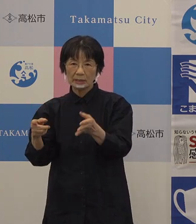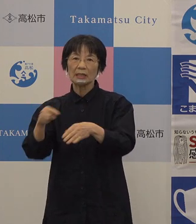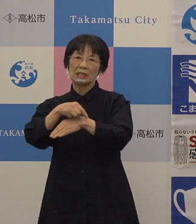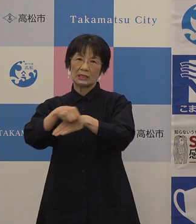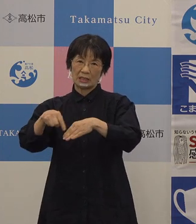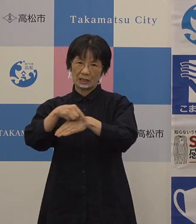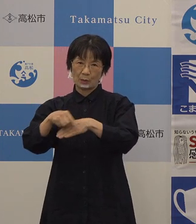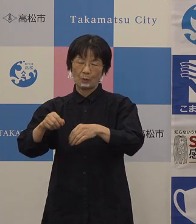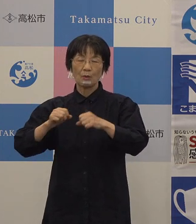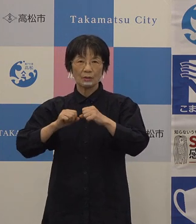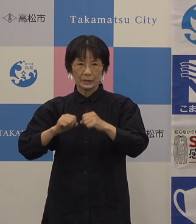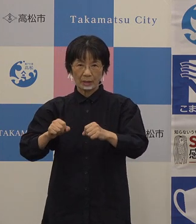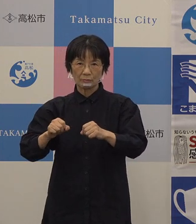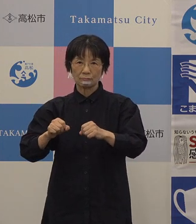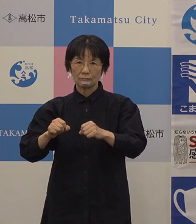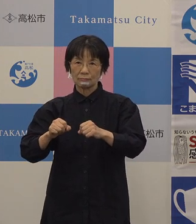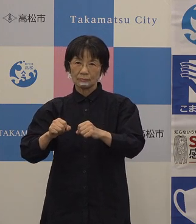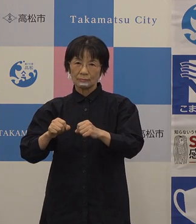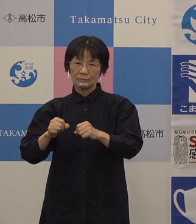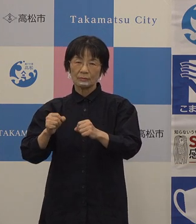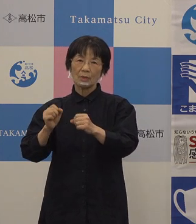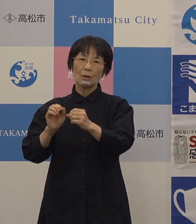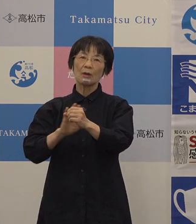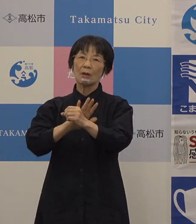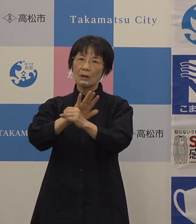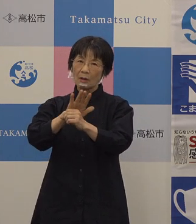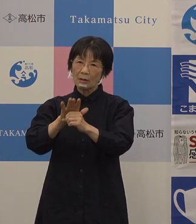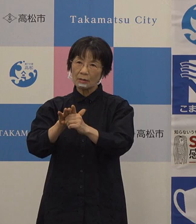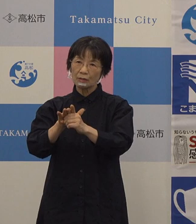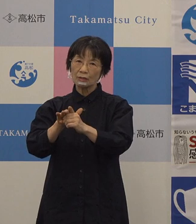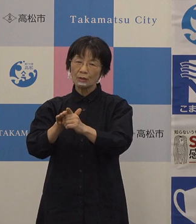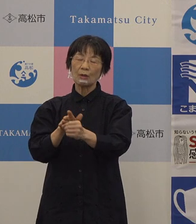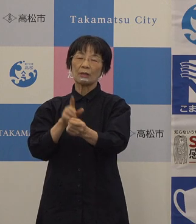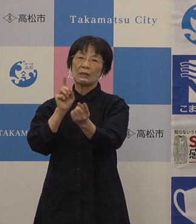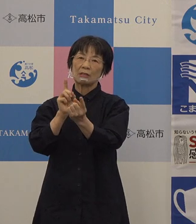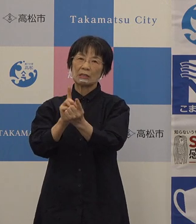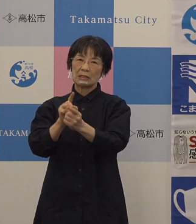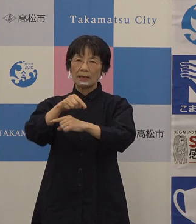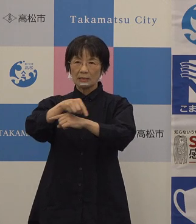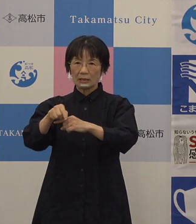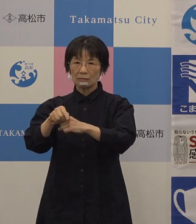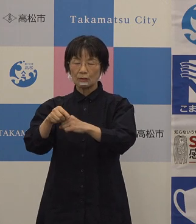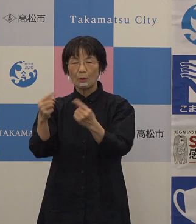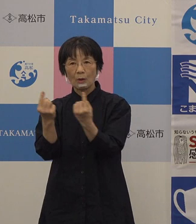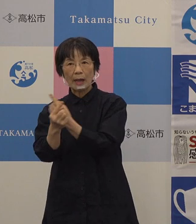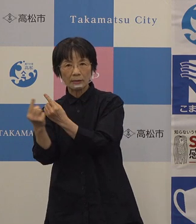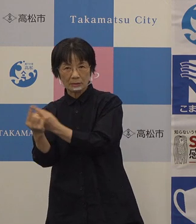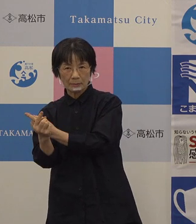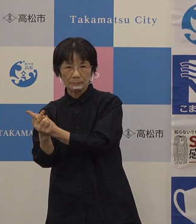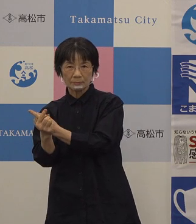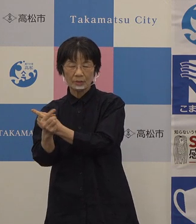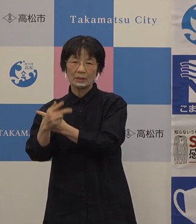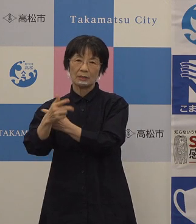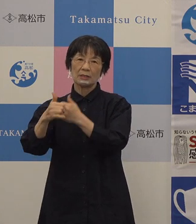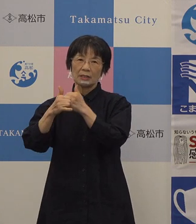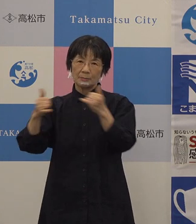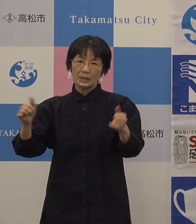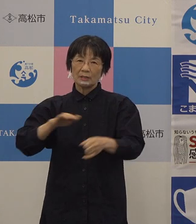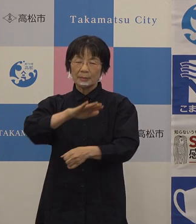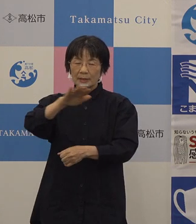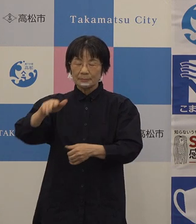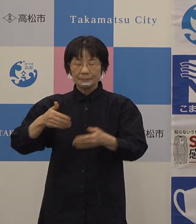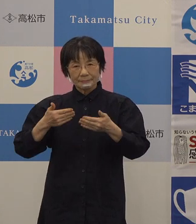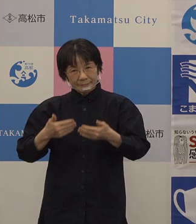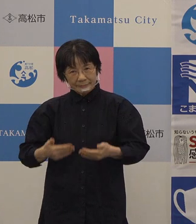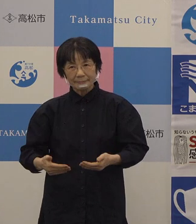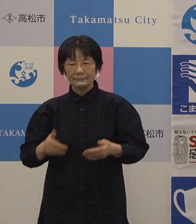施、さらなる新型コロナウイルス感染症対策の改善に取り組みまして、市民の皆様が安心して暮